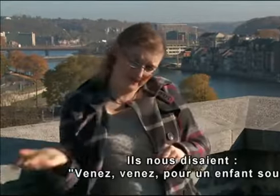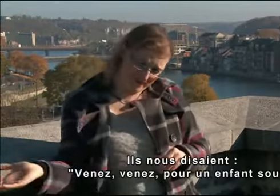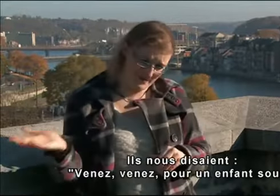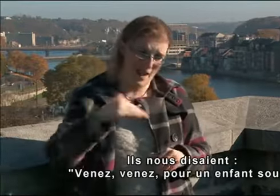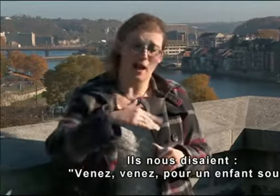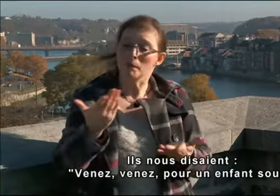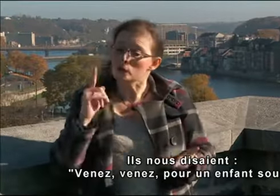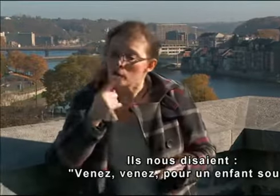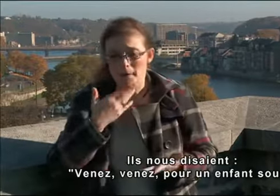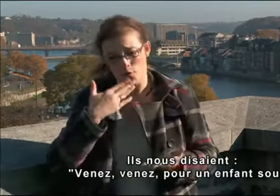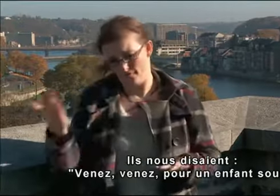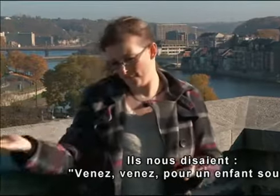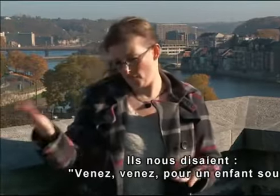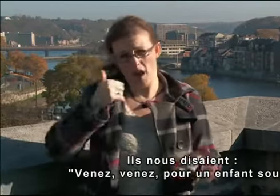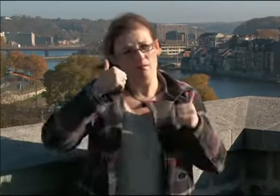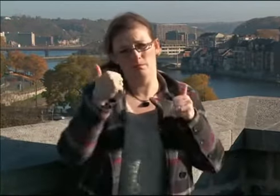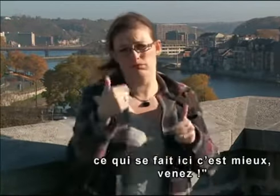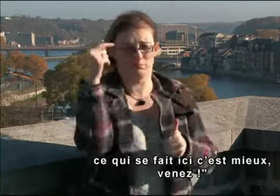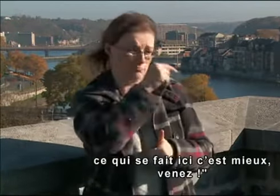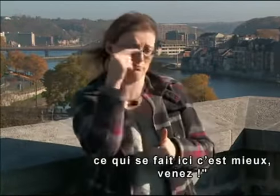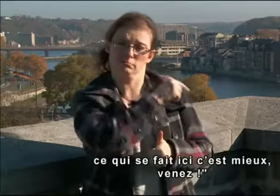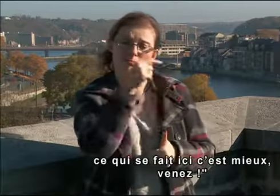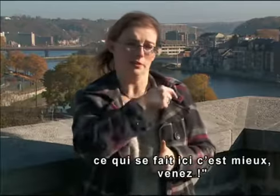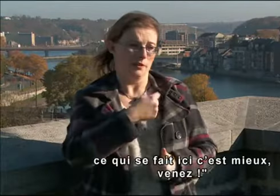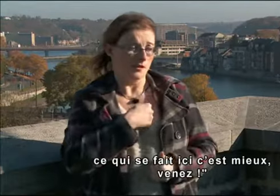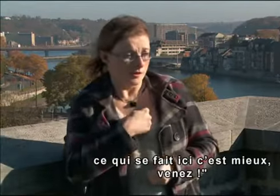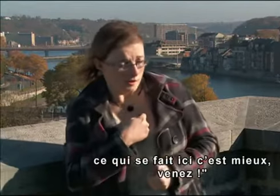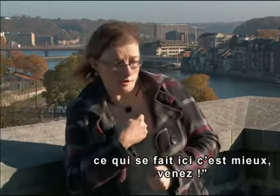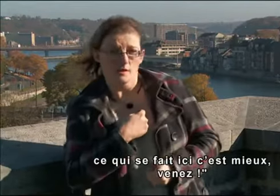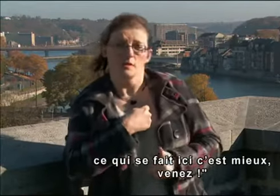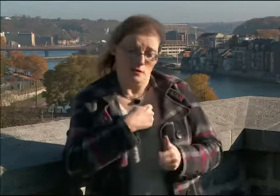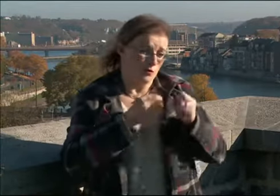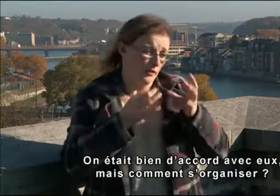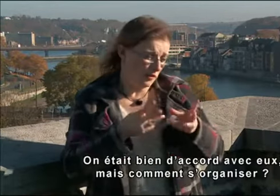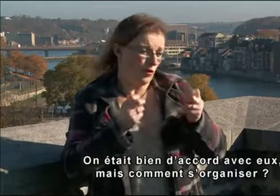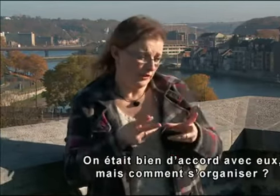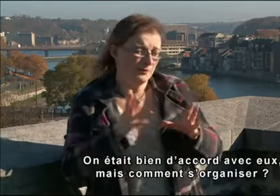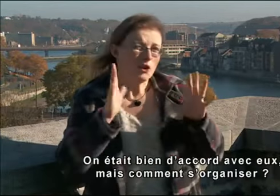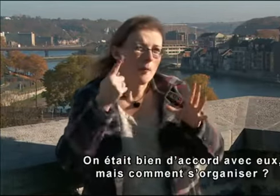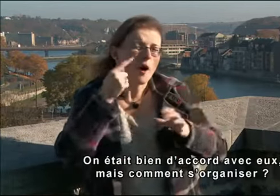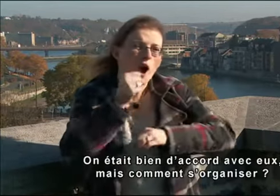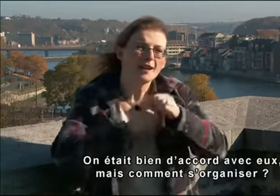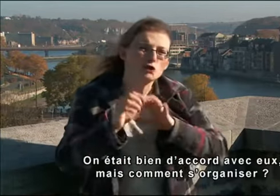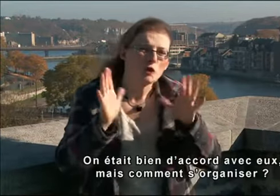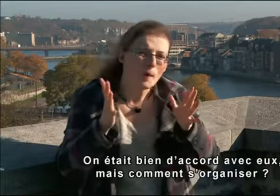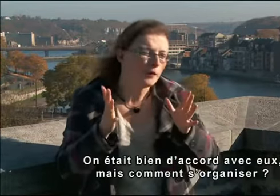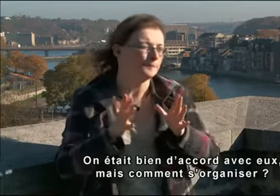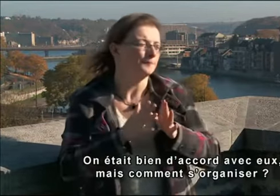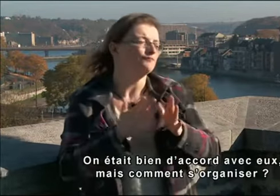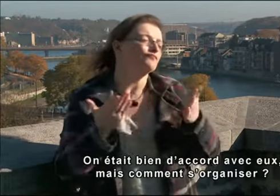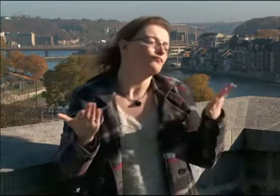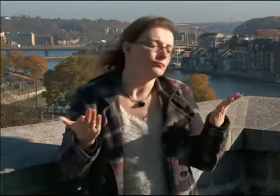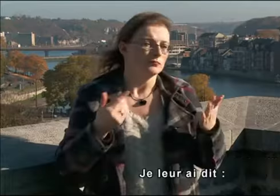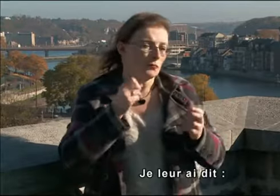nous disaient « Venez, venez. Pour un enfant sourd, ce qui se fait ici, c'est mieux. Venez. » On était bien d'accord avec eux, mais comment